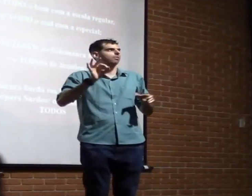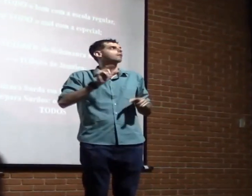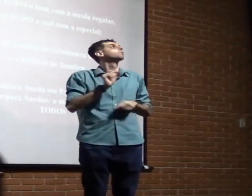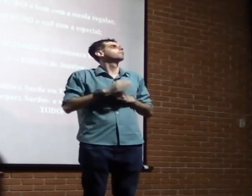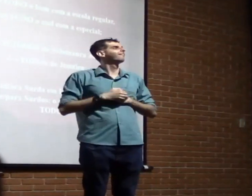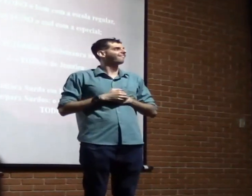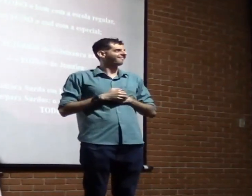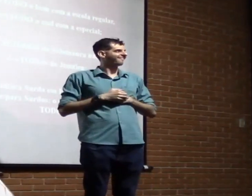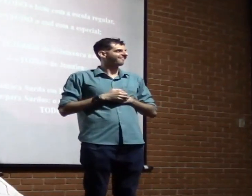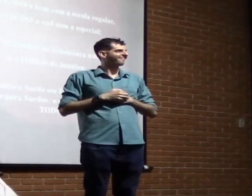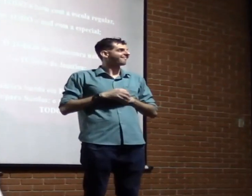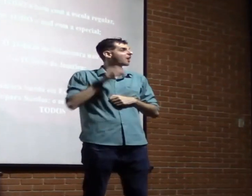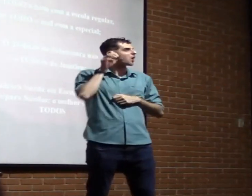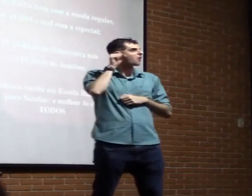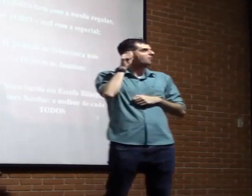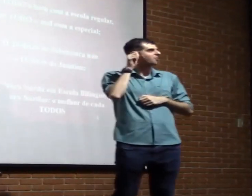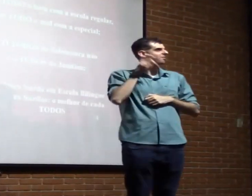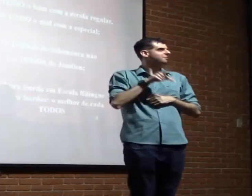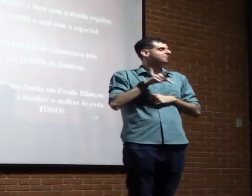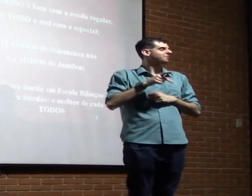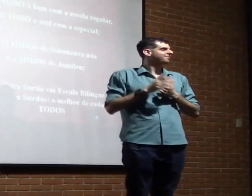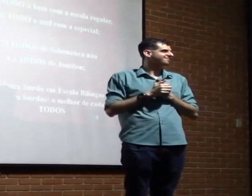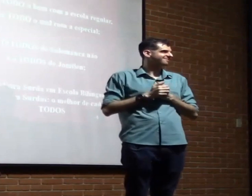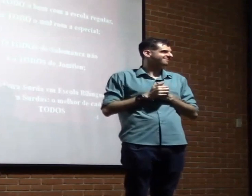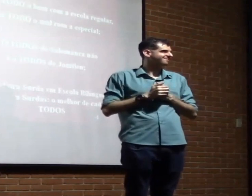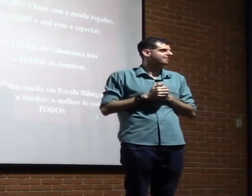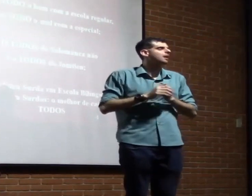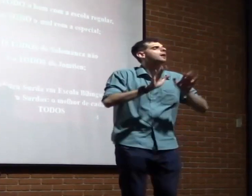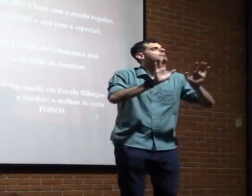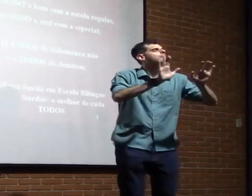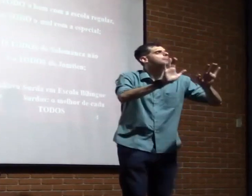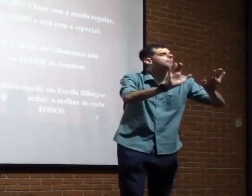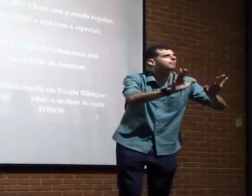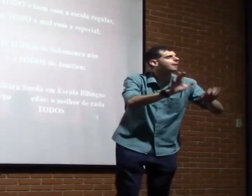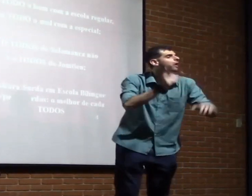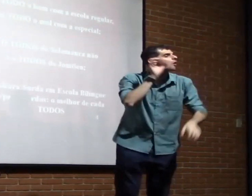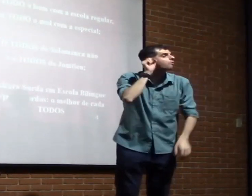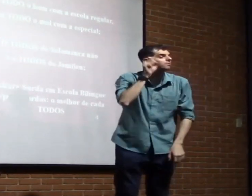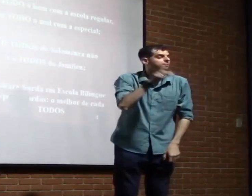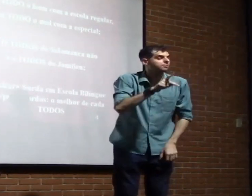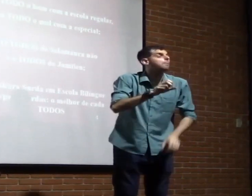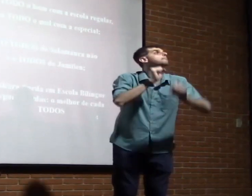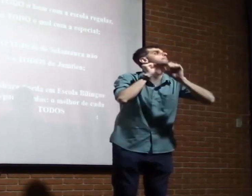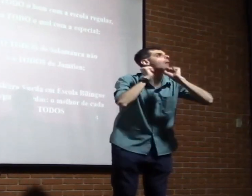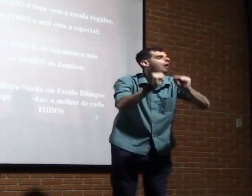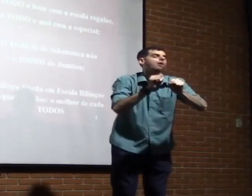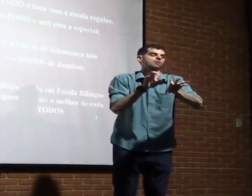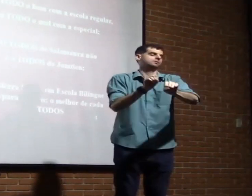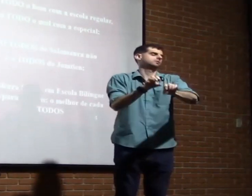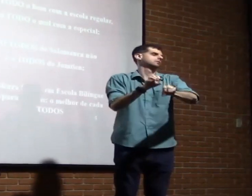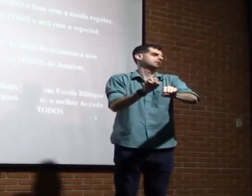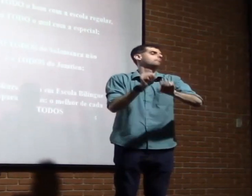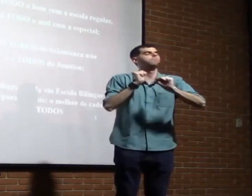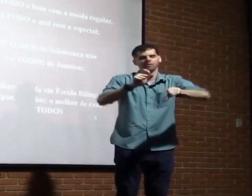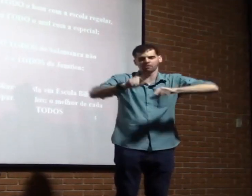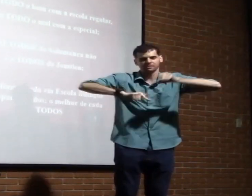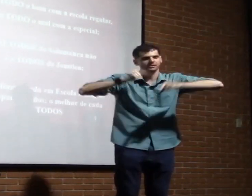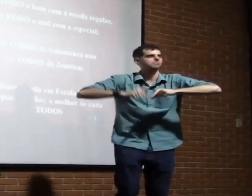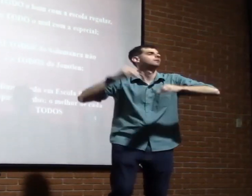em que a maioria, a grande maioria dos profissionais são professores ouvintes que trabalham nessa área da escola bilíngue. E aí